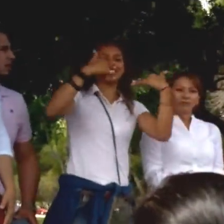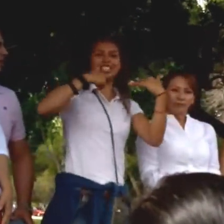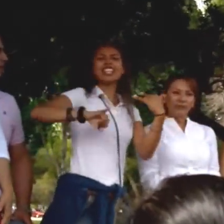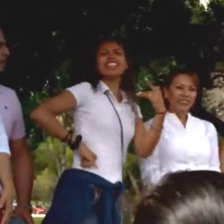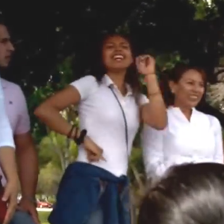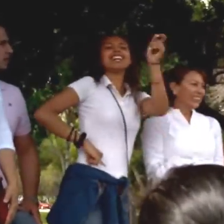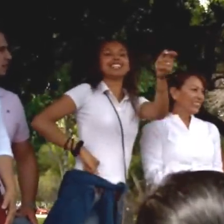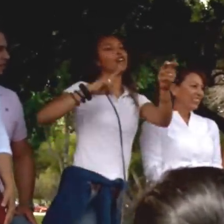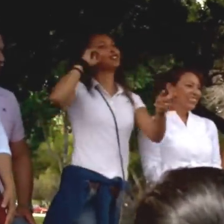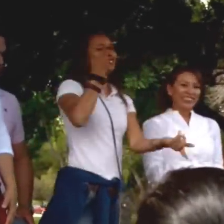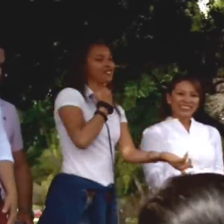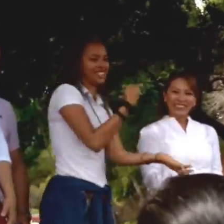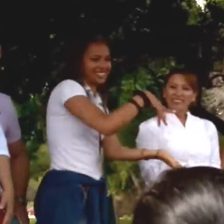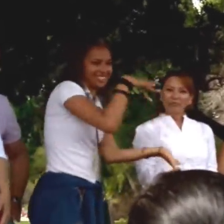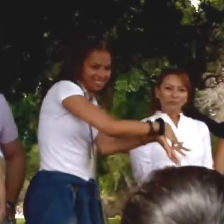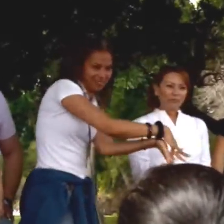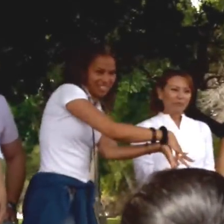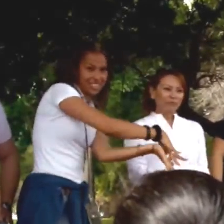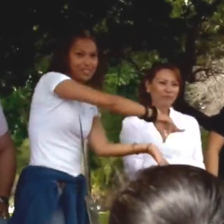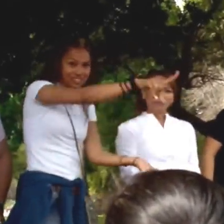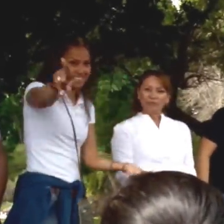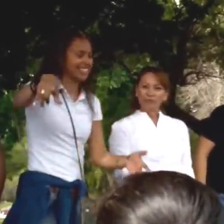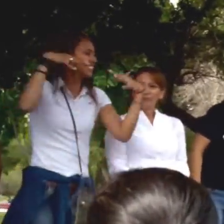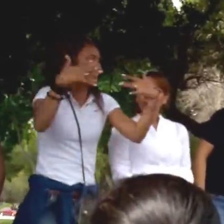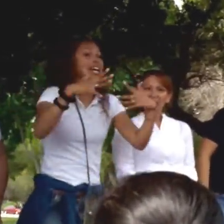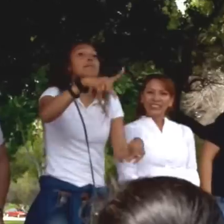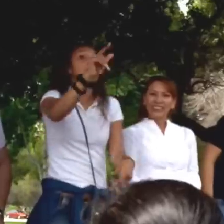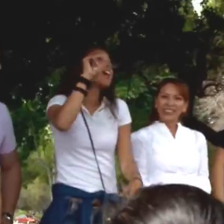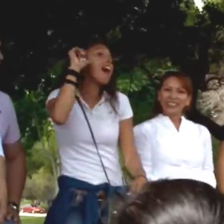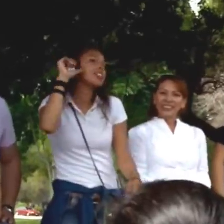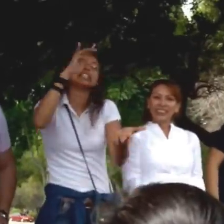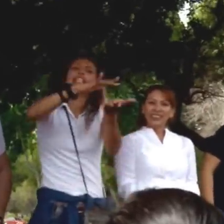primera marcha. Muchas gracias a todos por venir, al apoyo del gobierno.